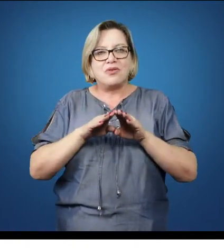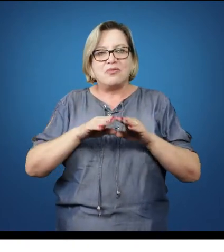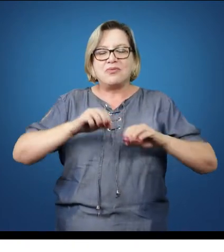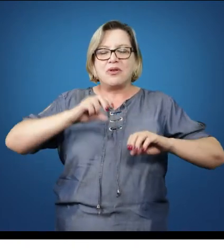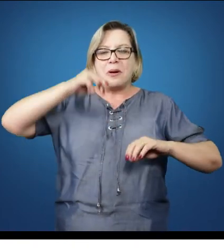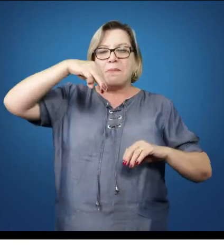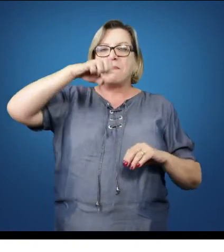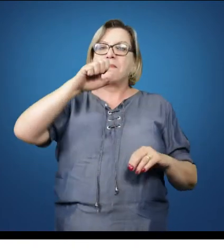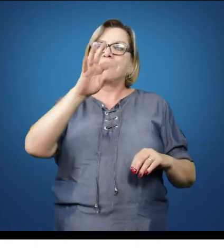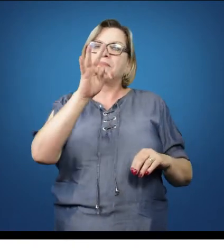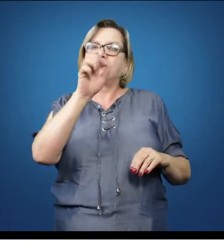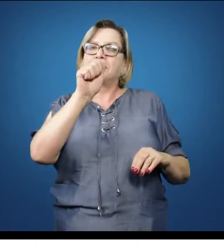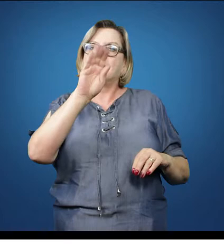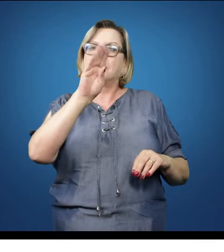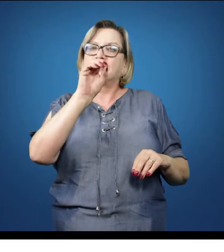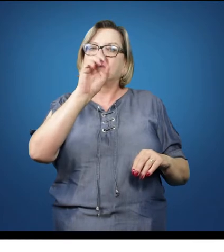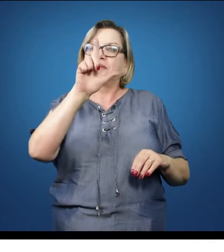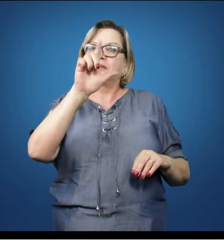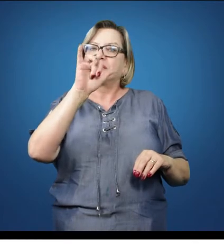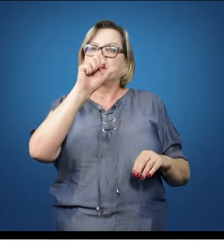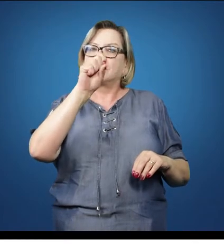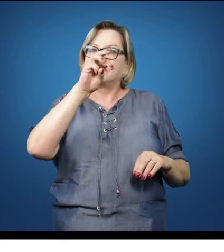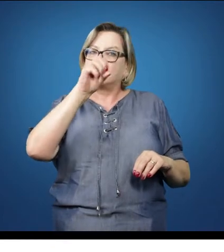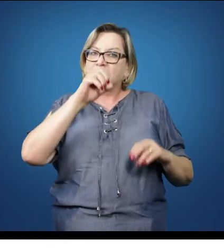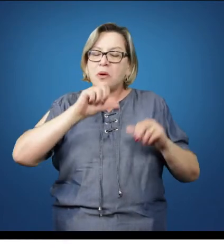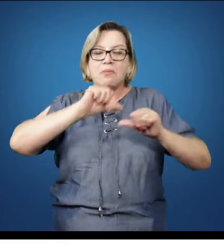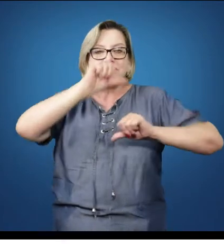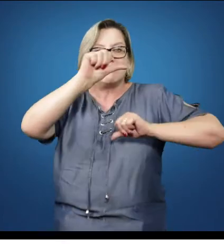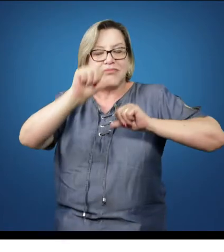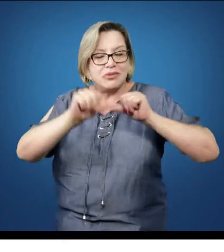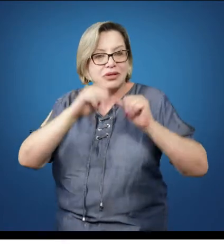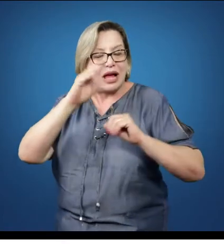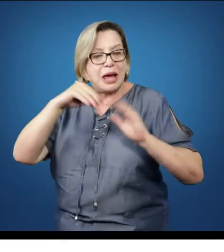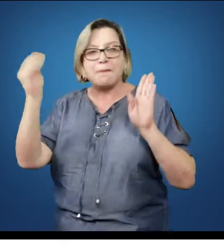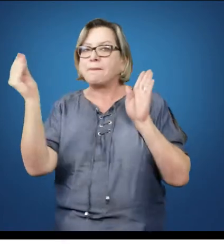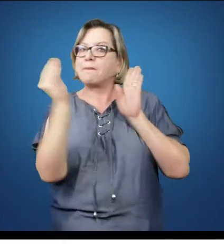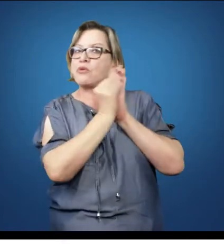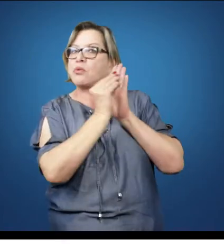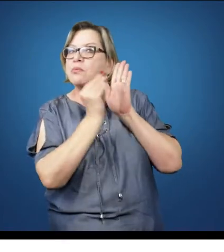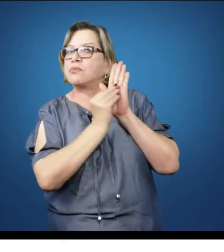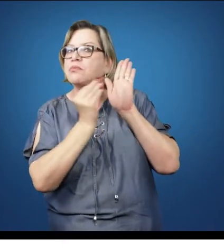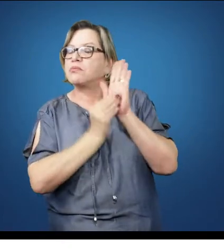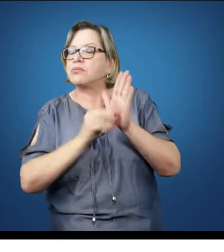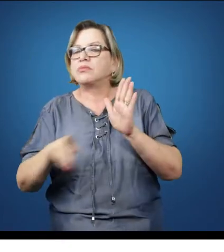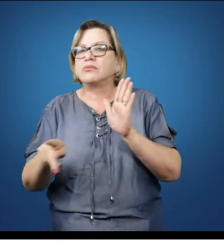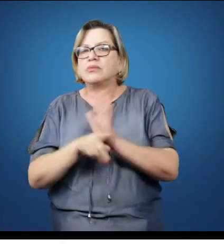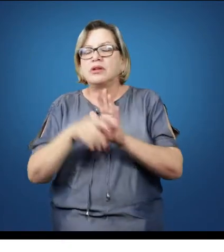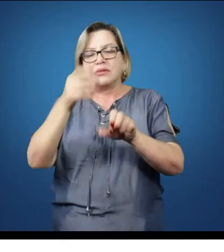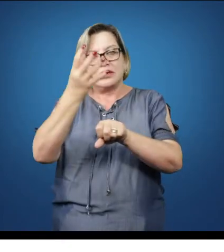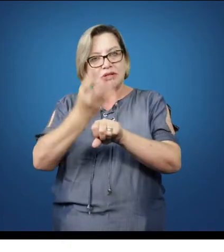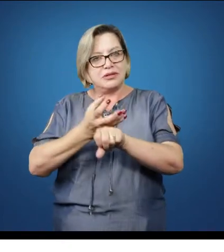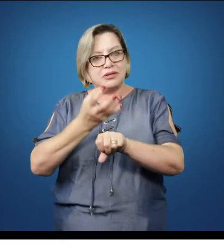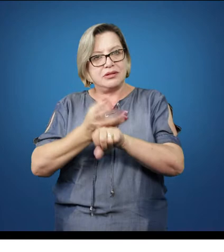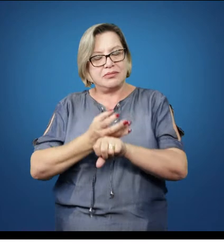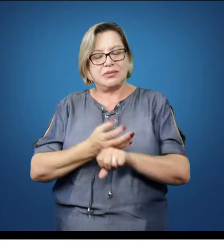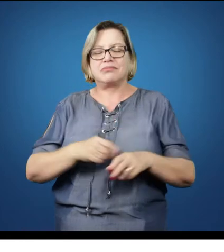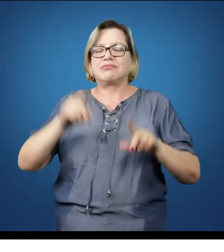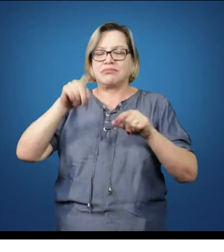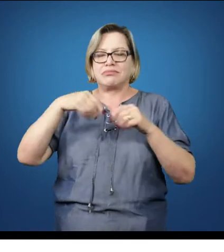metabolismo então essa proposta nossa disciplina em que vão estar trabalhando com elas com esse